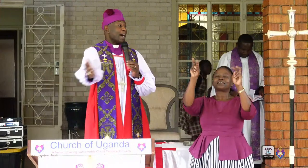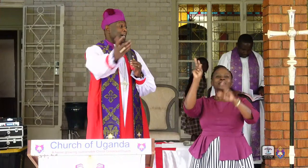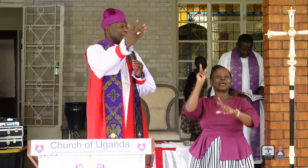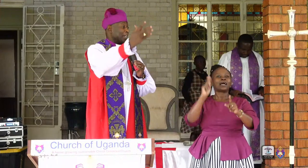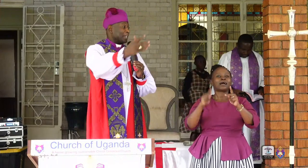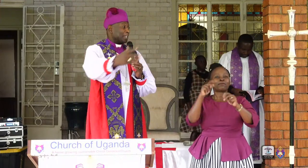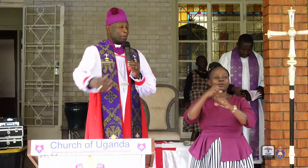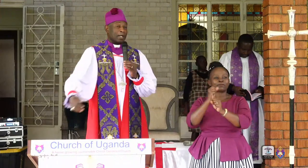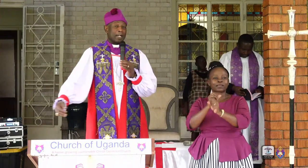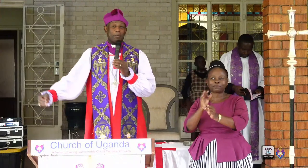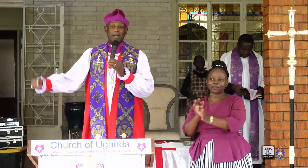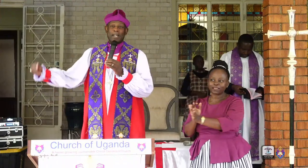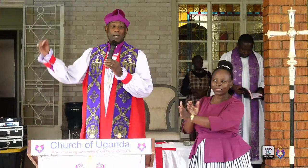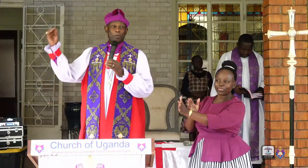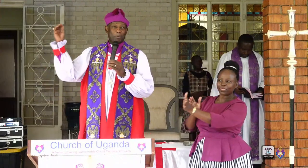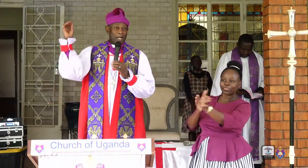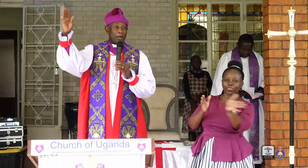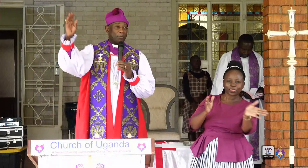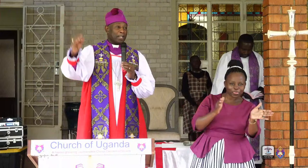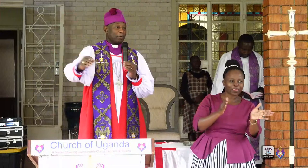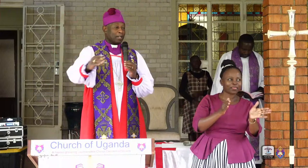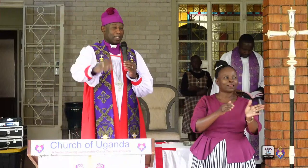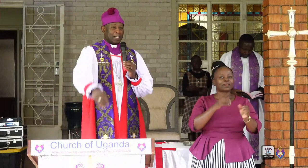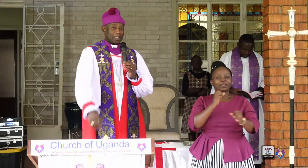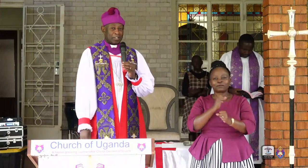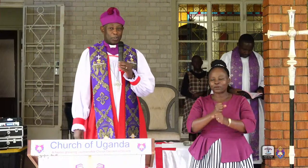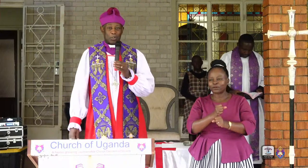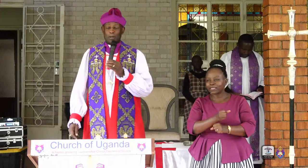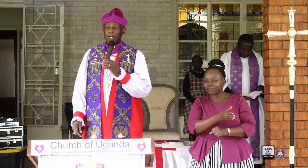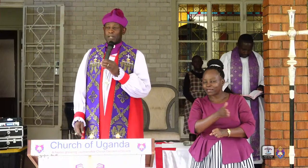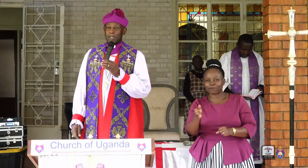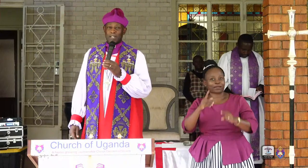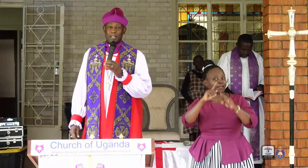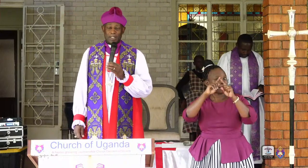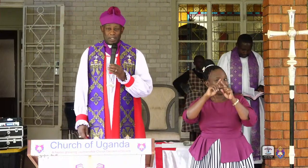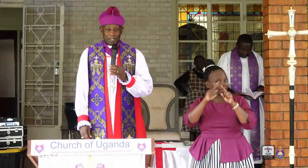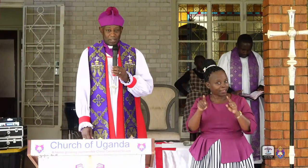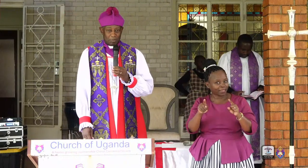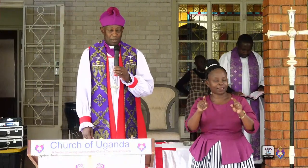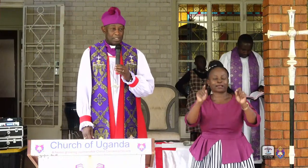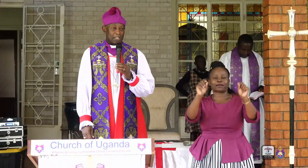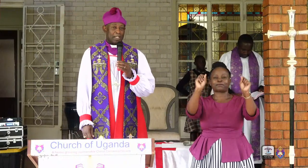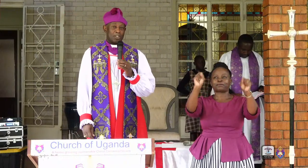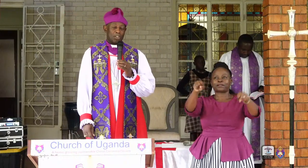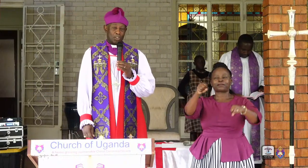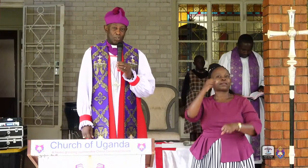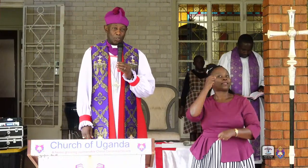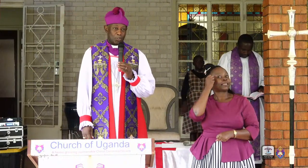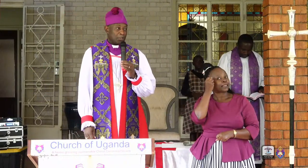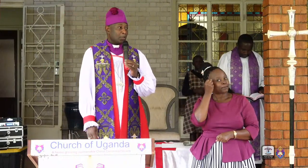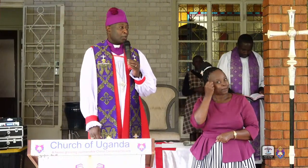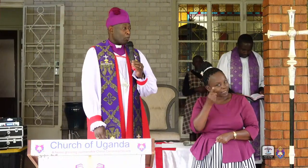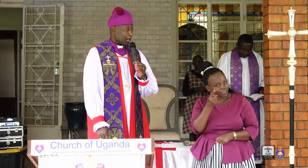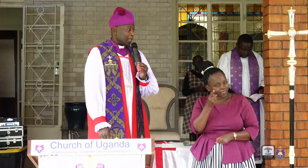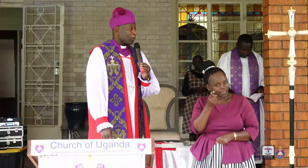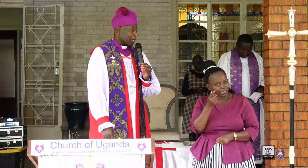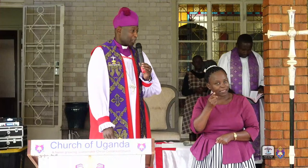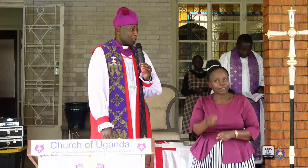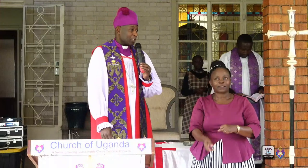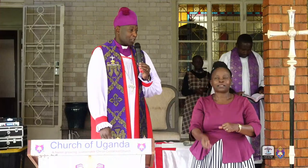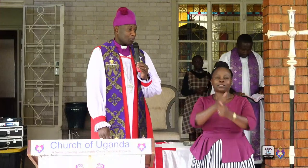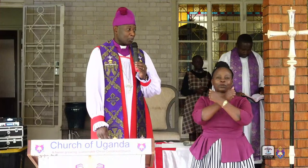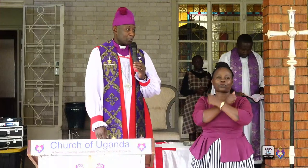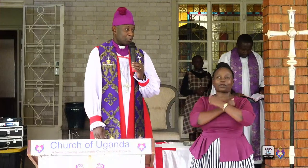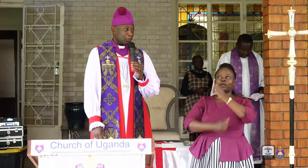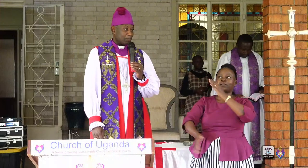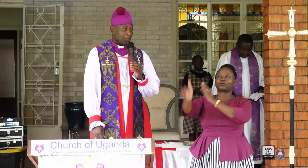wabia nebagena mubia abwe nebage songa bandi bate geranti no kuagala kwa Katonda